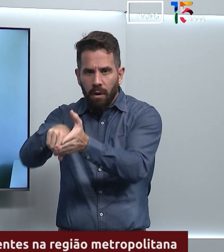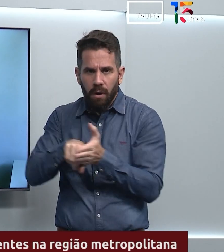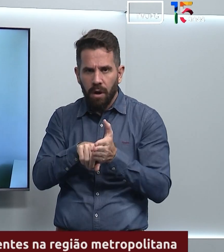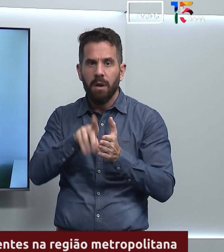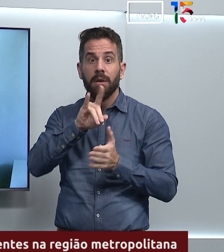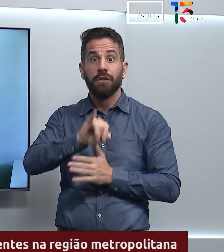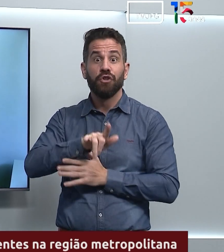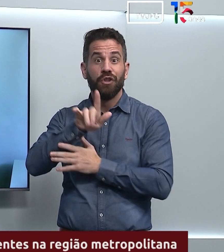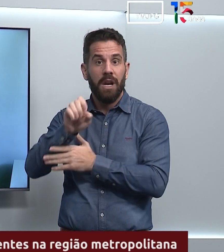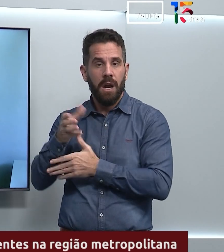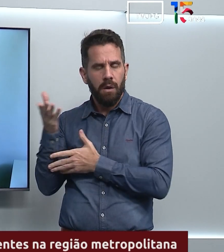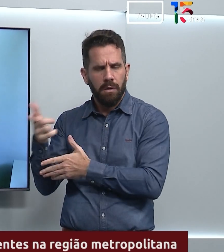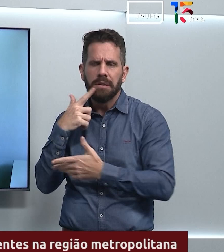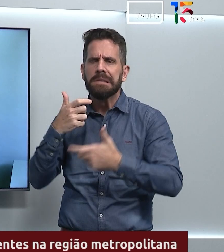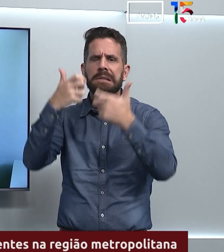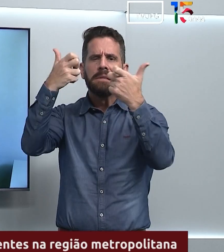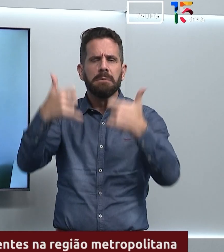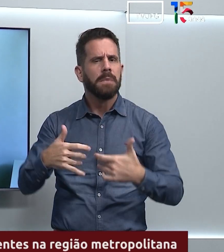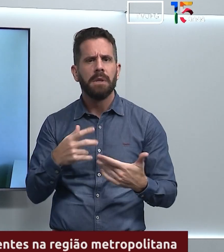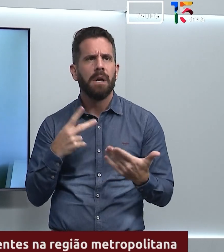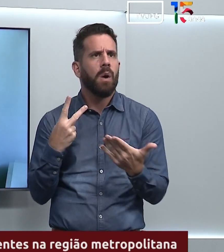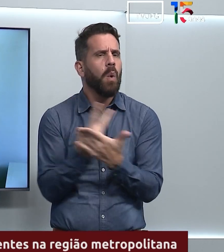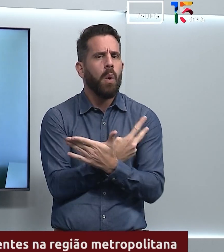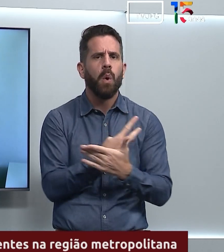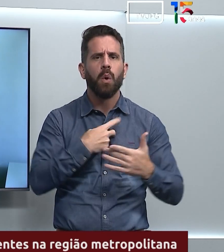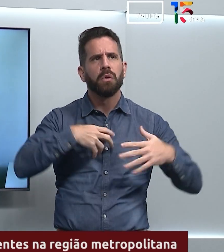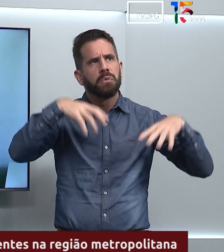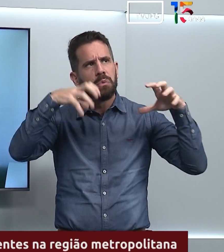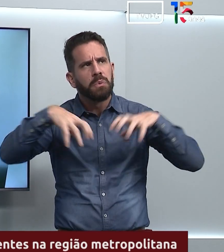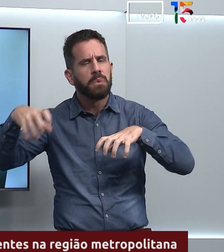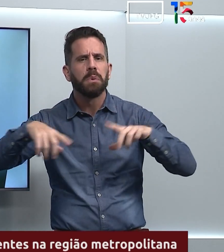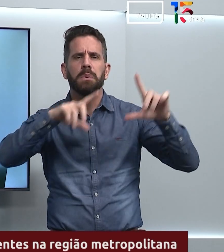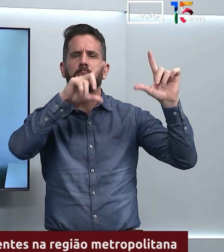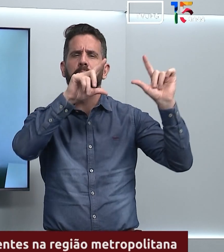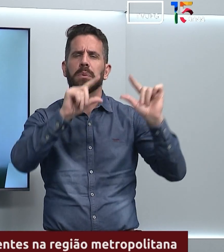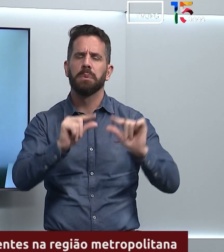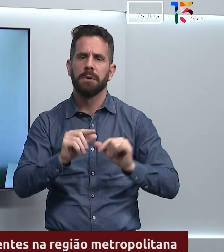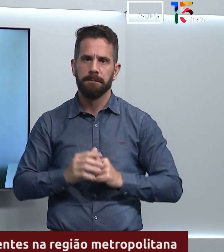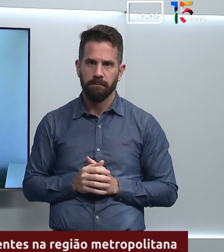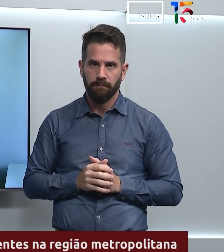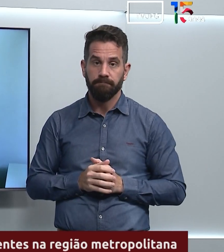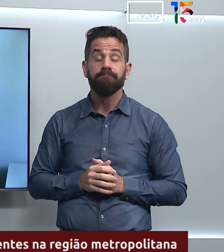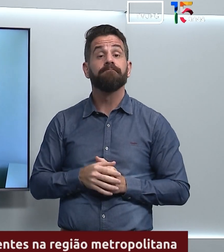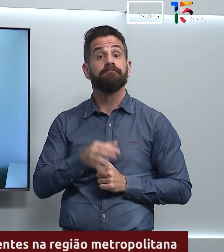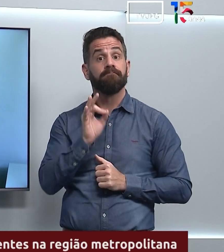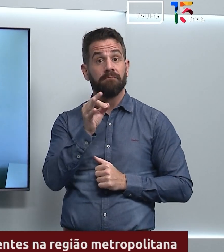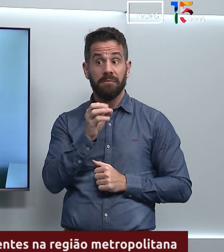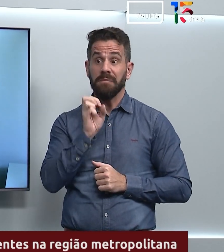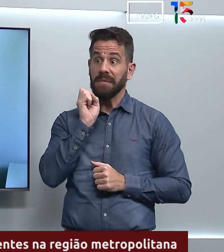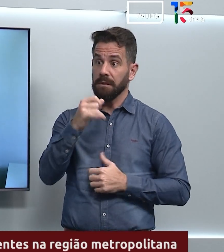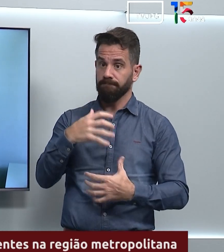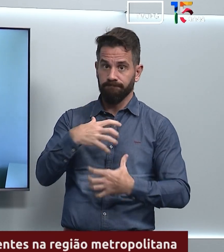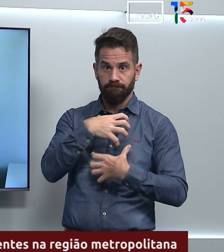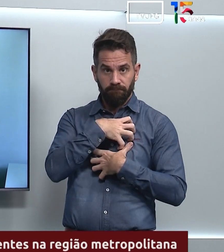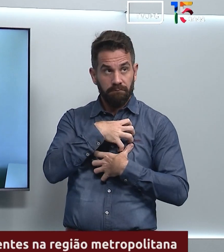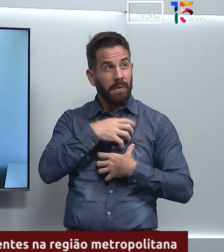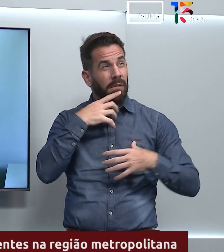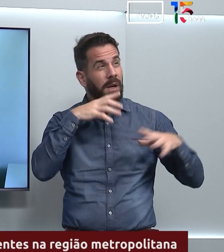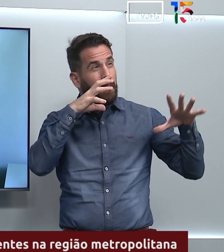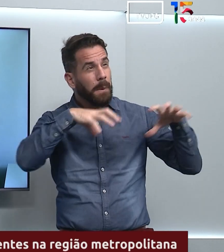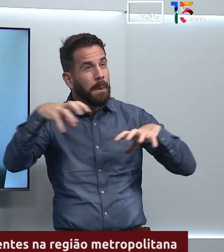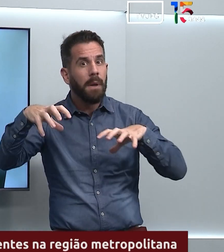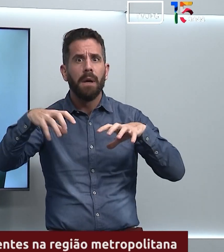brevemente sobre os períodos de escassez de água. Quando temos esse período que falta água, que já é bastante recorrente, nós já sabemos que vamos